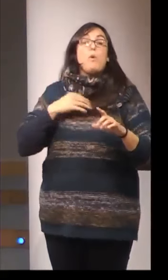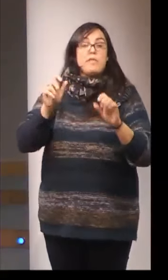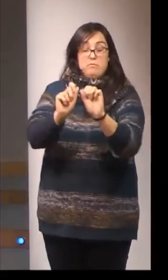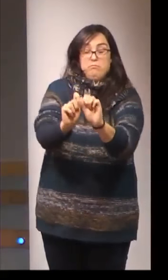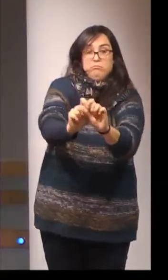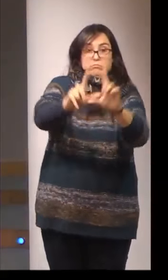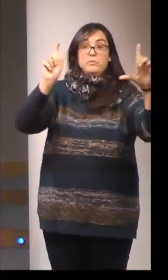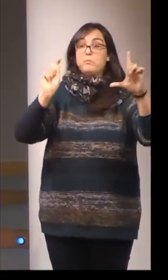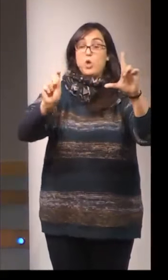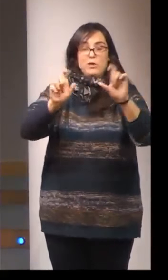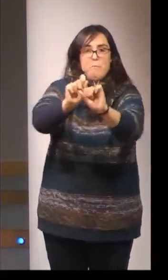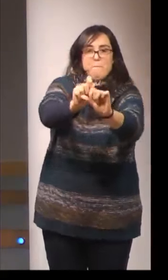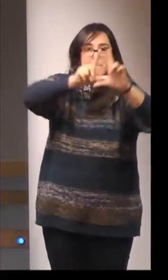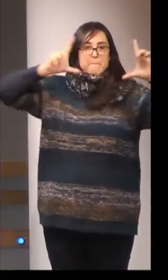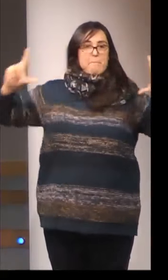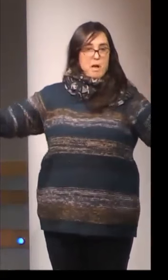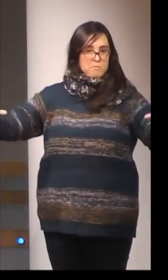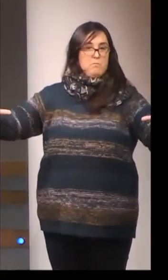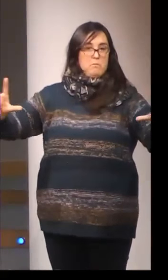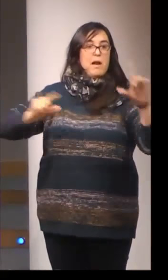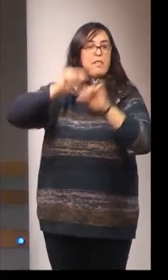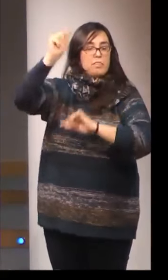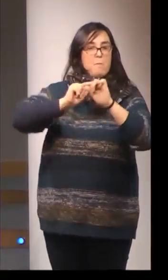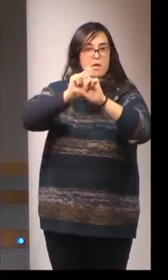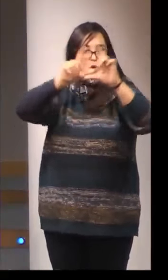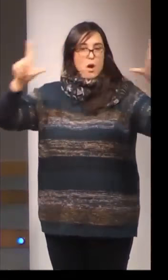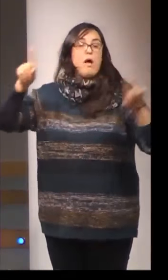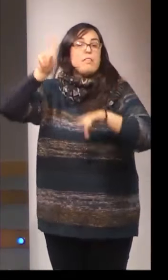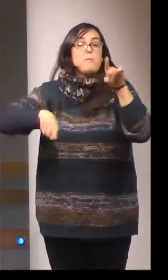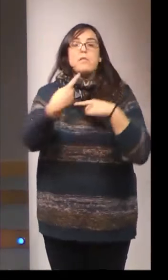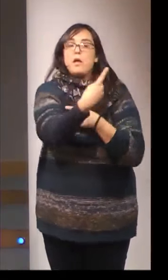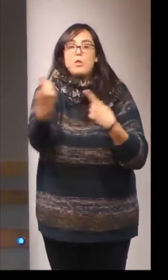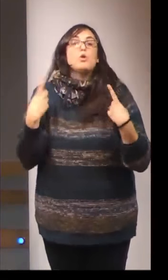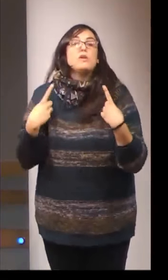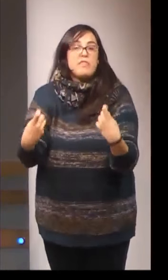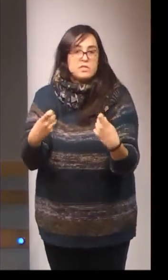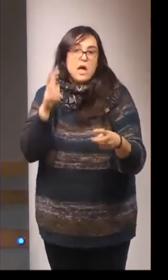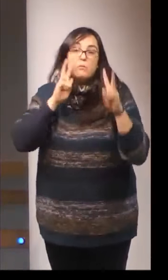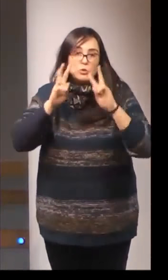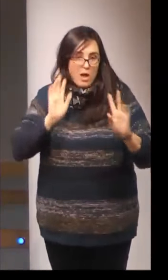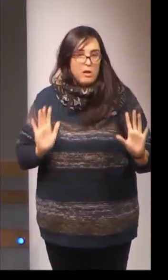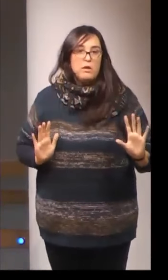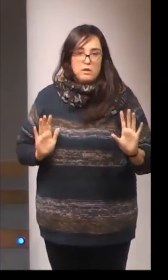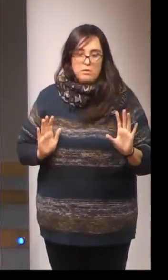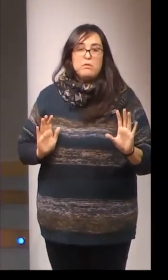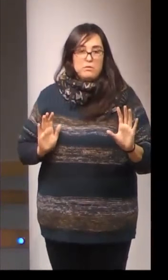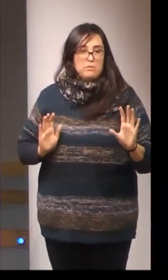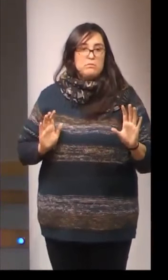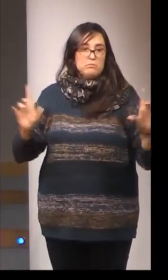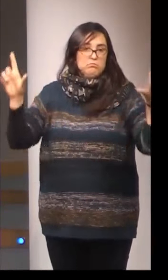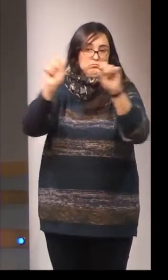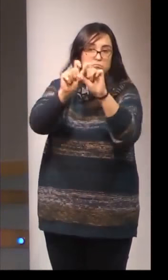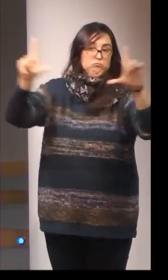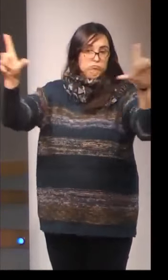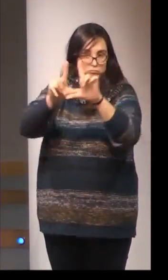¿Qué podemos detener? Podemos hacer el vídeo de mayor tamaño. En función de las necesidades de cada uno de los